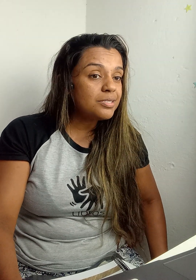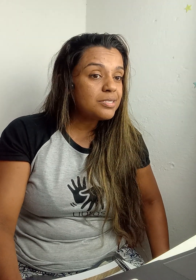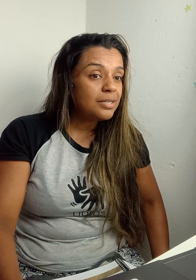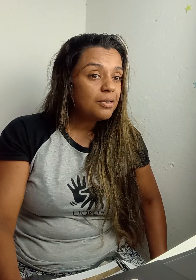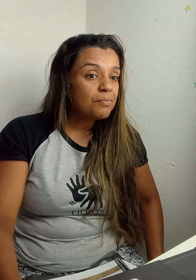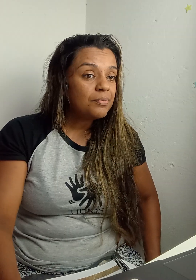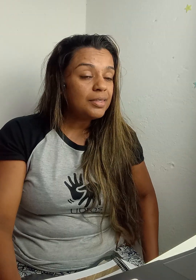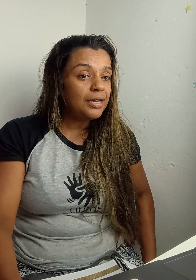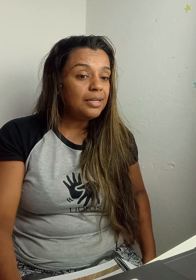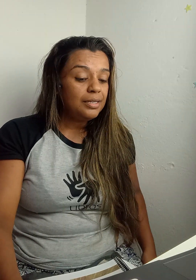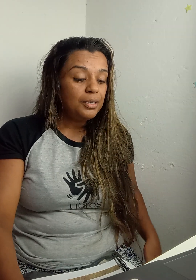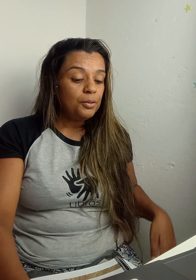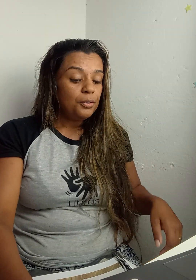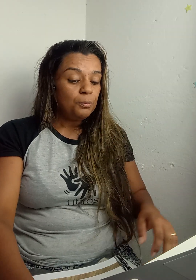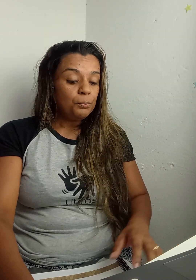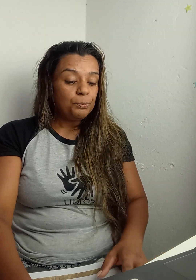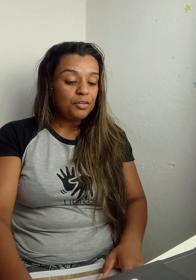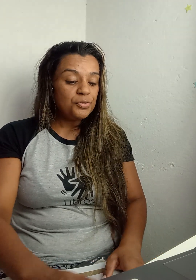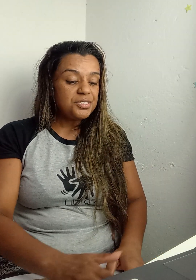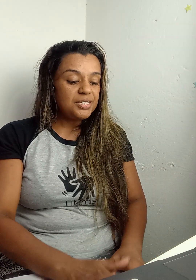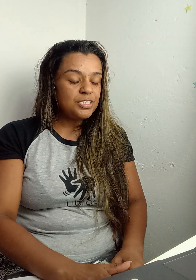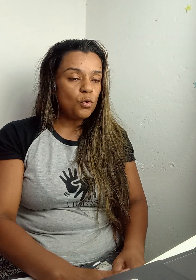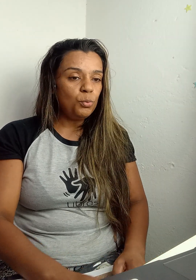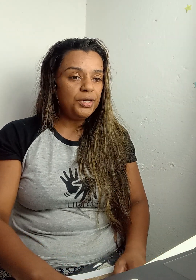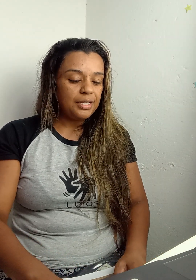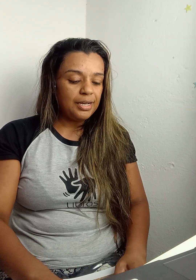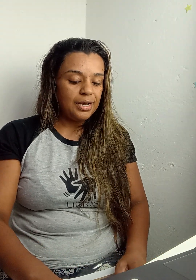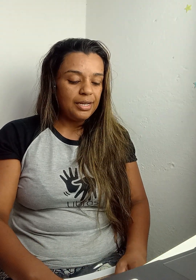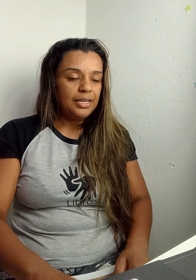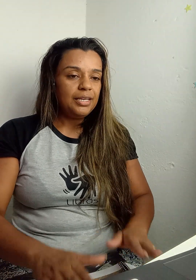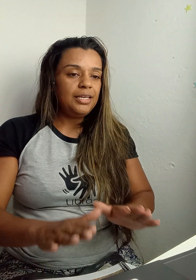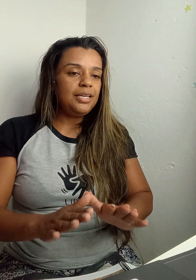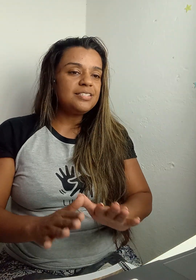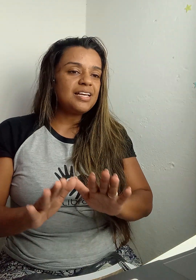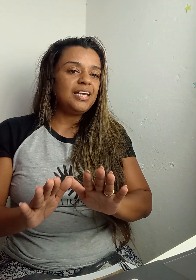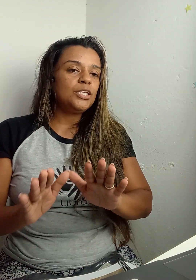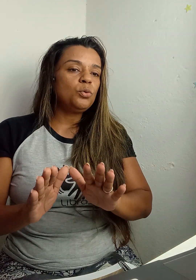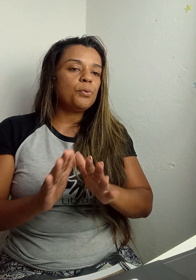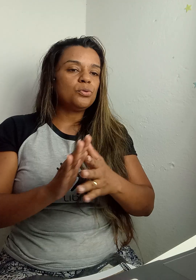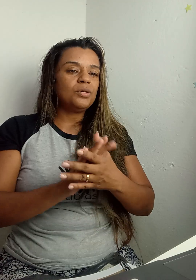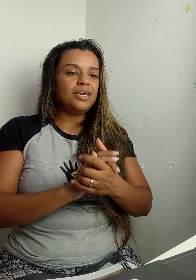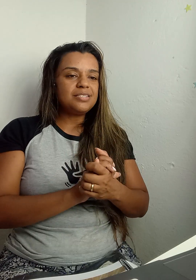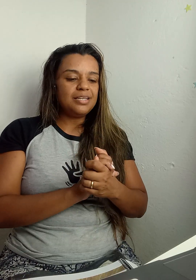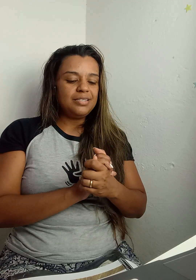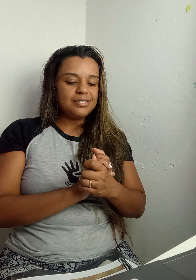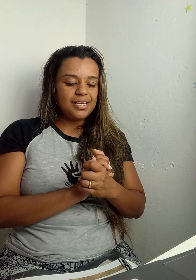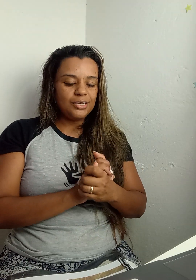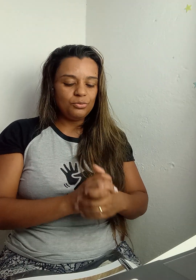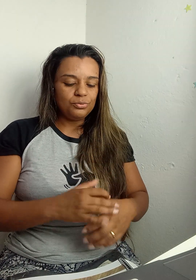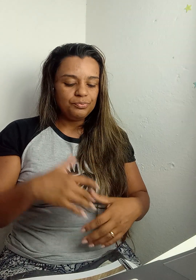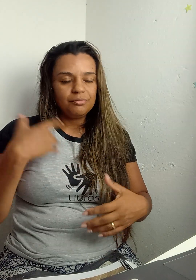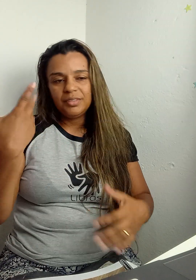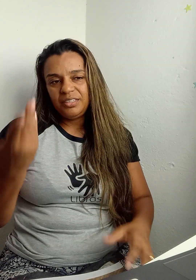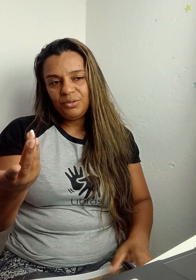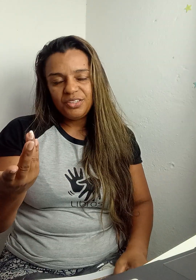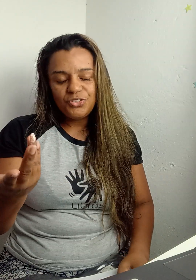bocas, tá? Para você se comunicar e sair do português sinalizado, que é o que